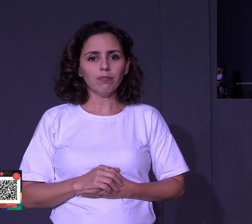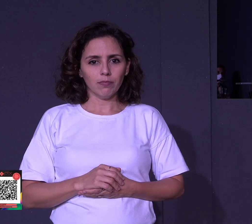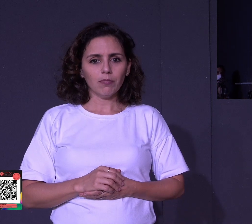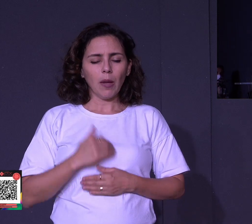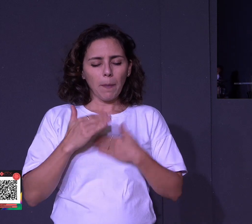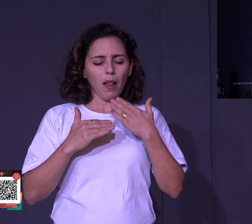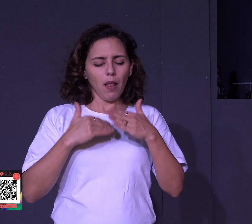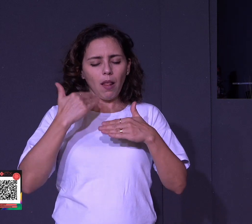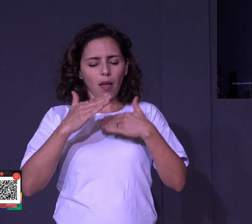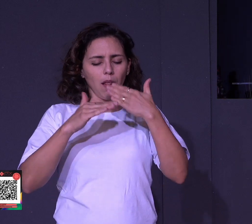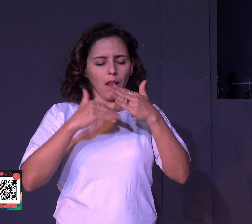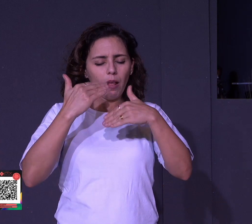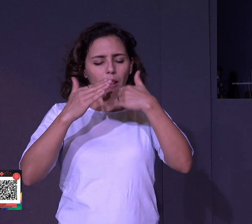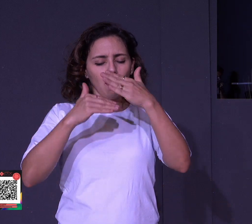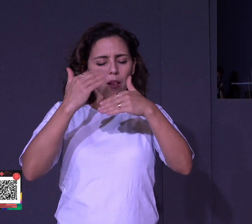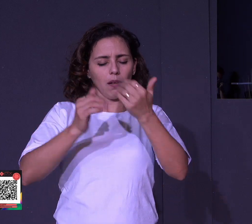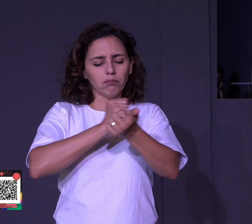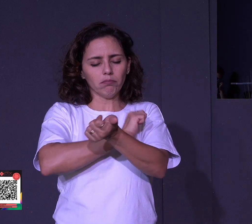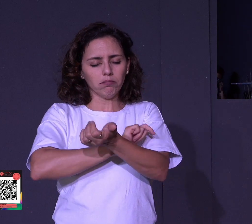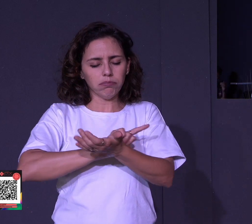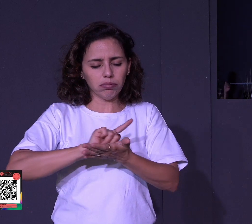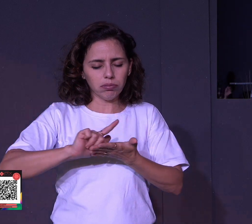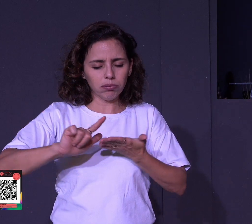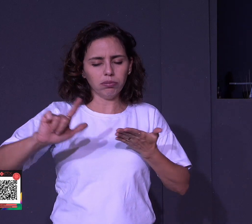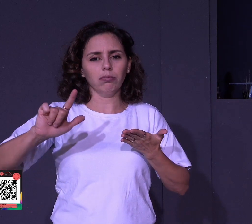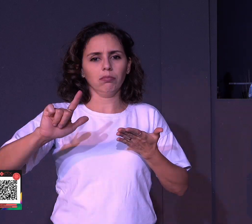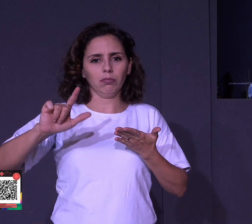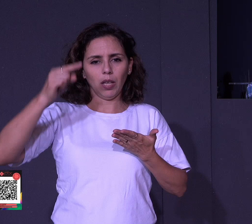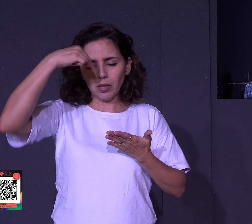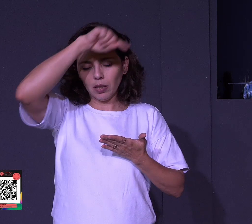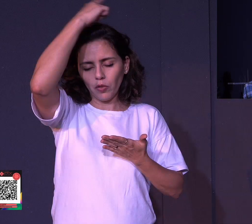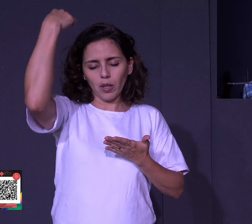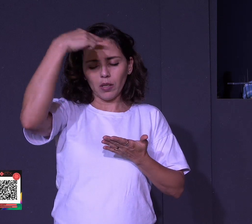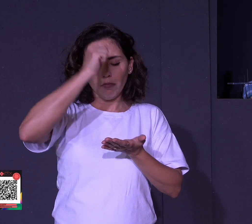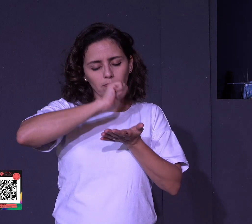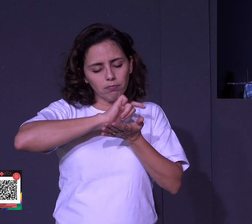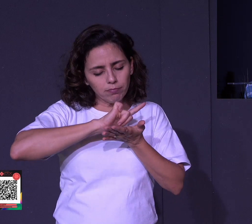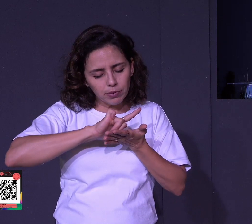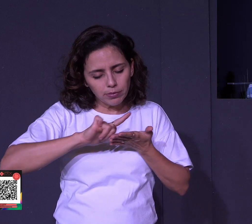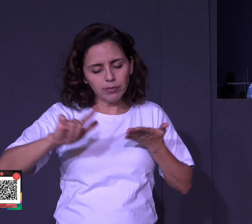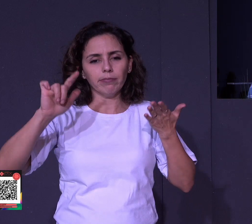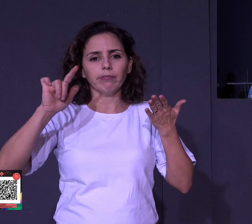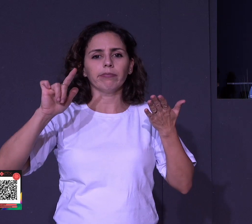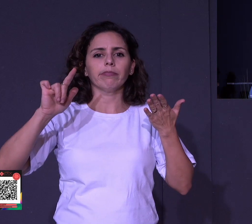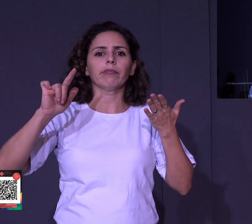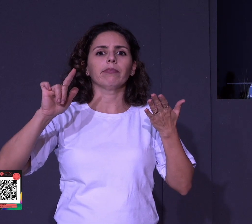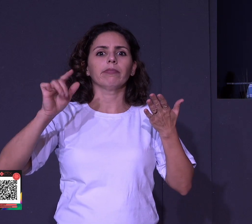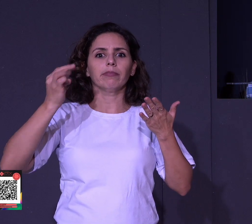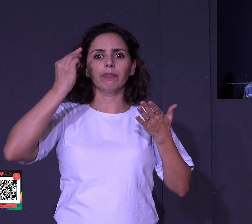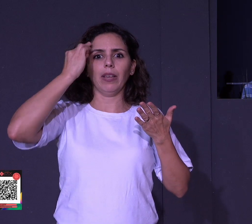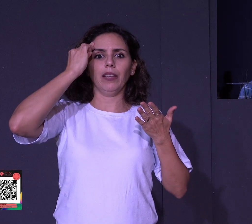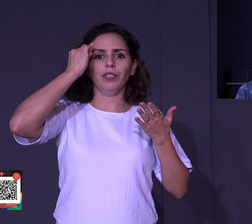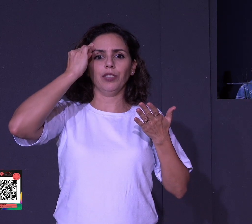santificação que se intensifica através da intimidade com Deus. Uma vez que a mente de Cristo se torna a nossa